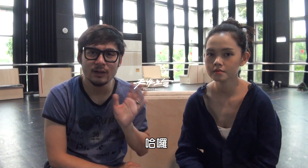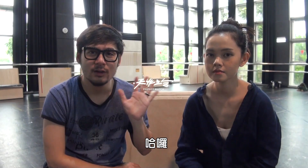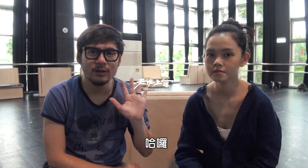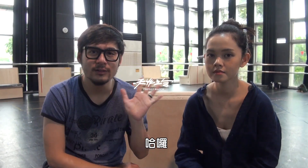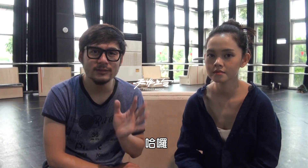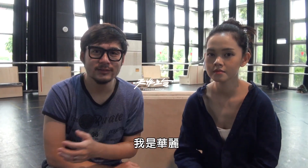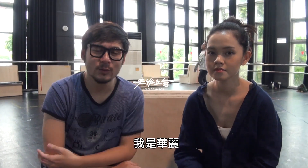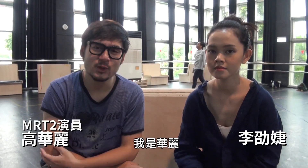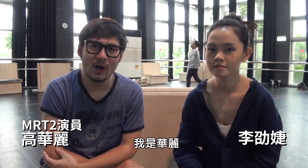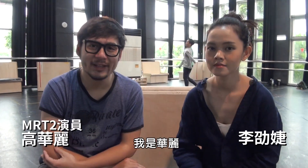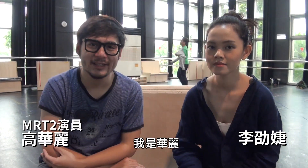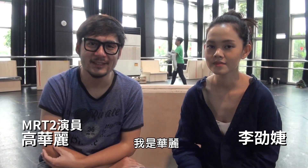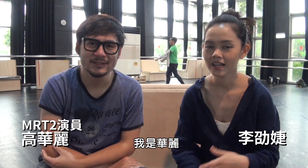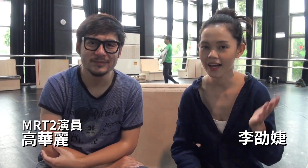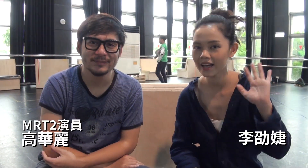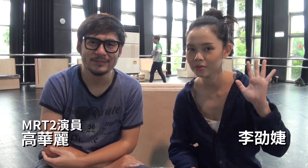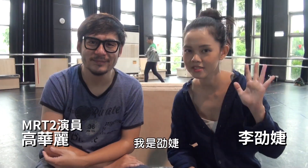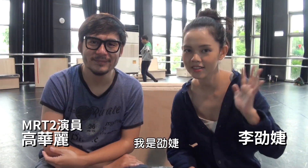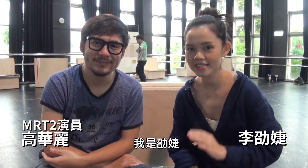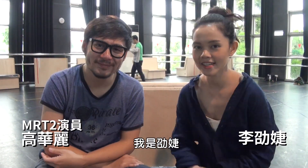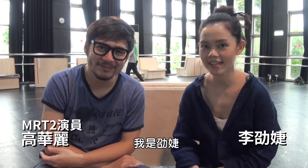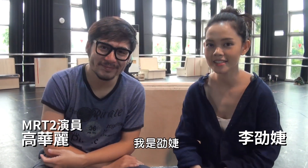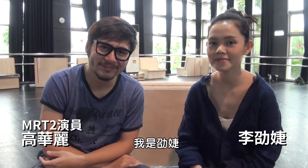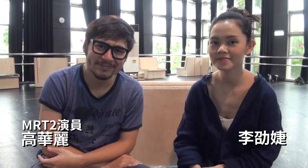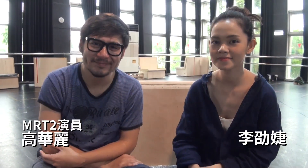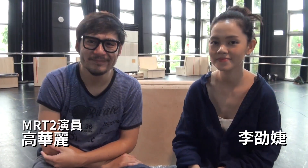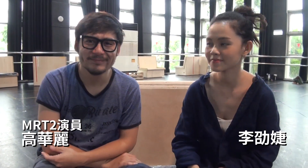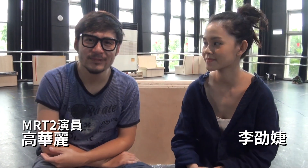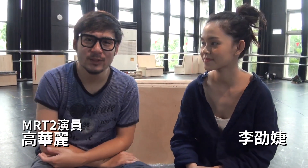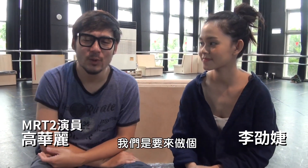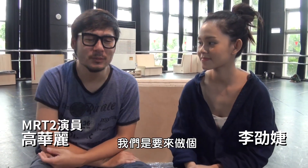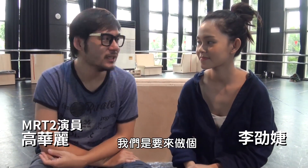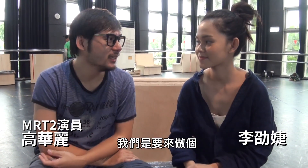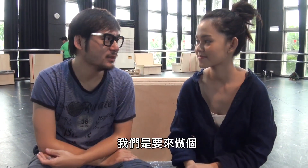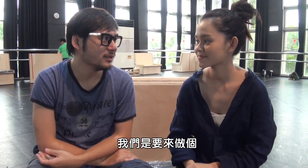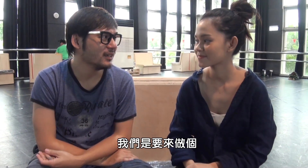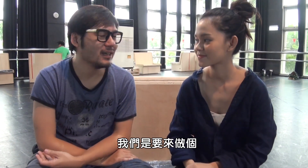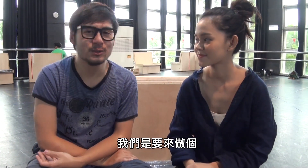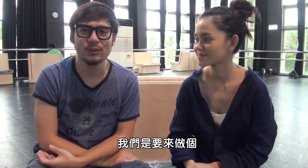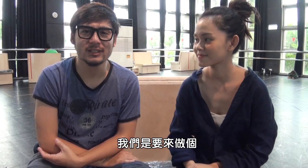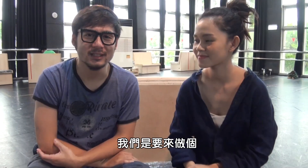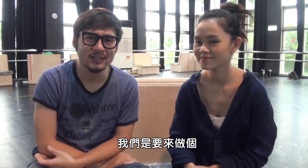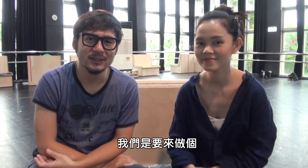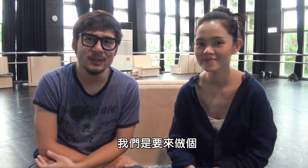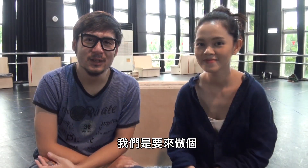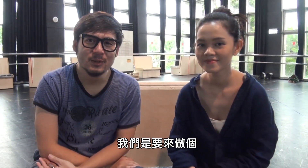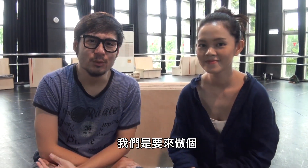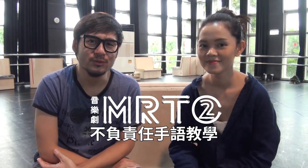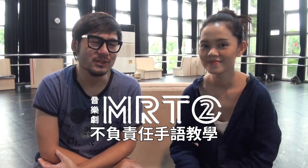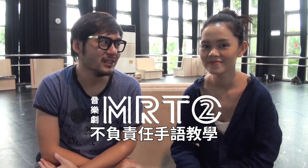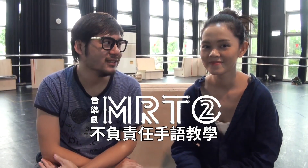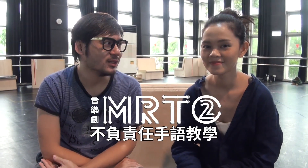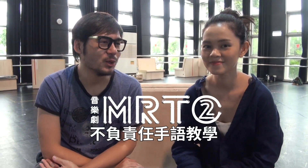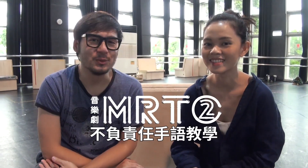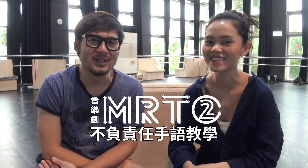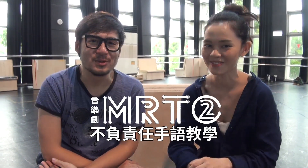Hello， 我是华丽。 嗨，我是少杰。 我们今天就是要来做一个不负责任的手语教学。 没